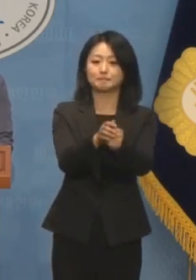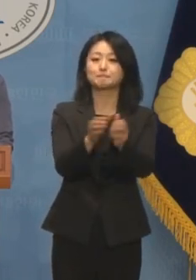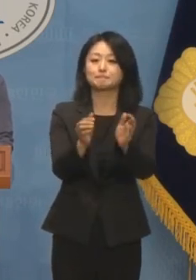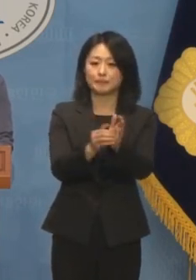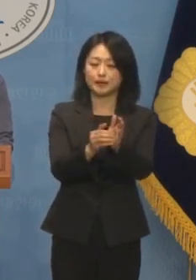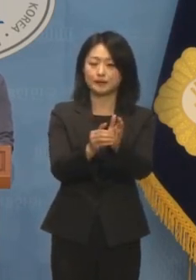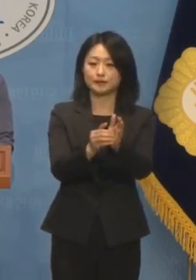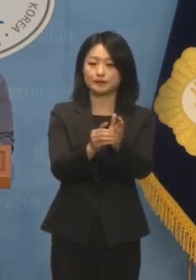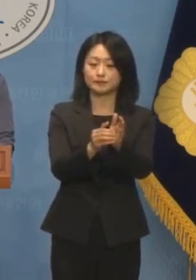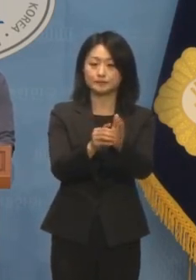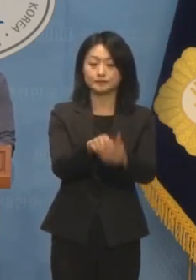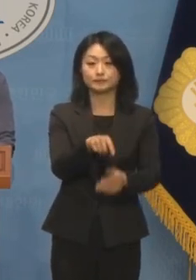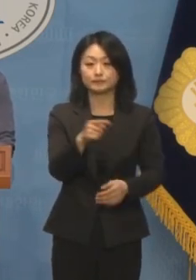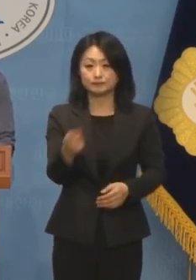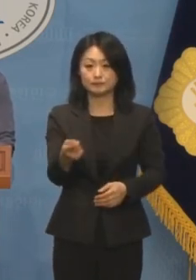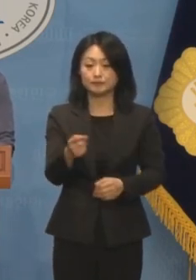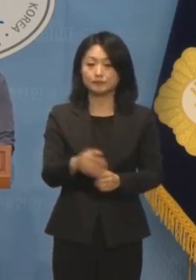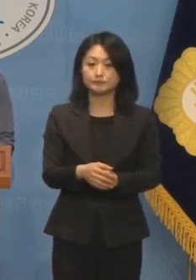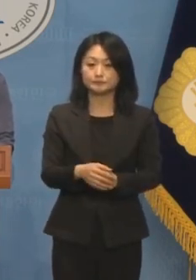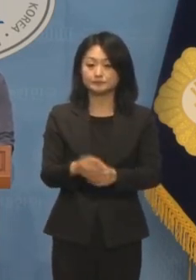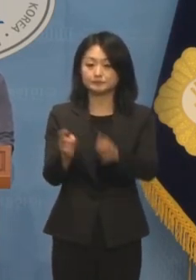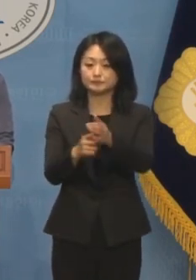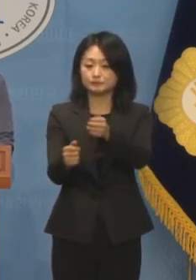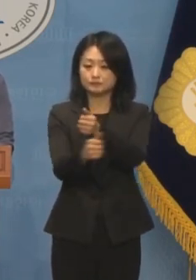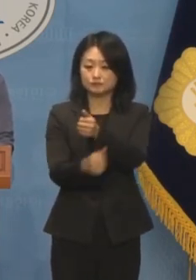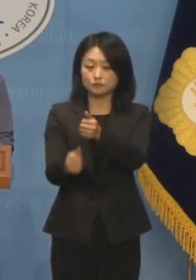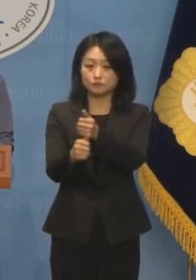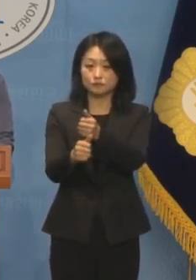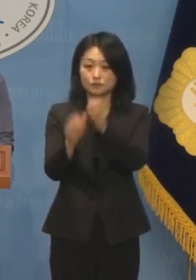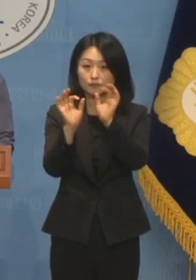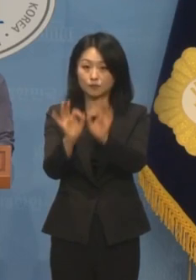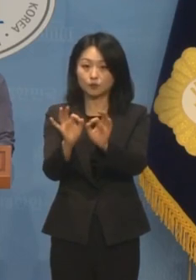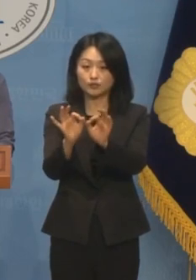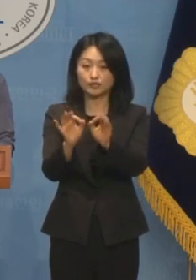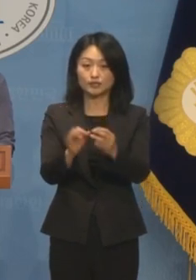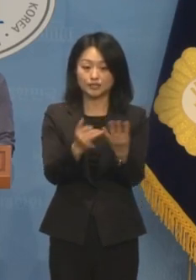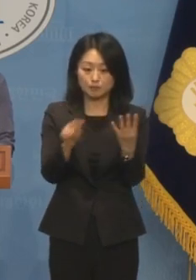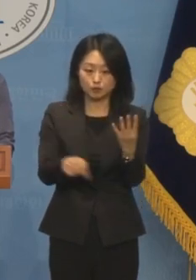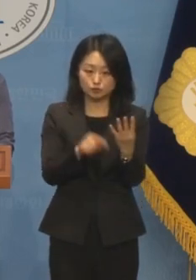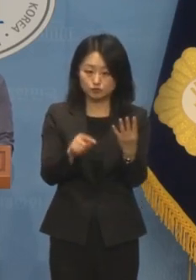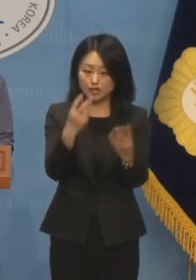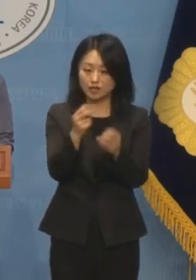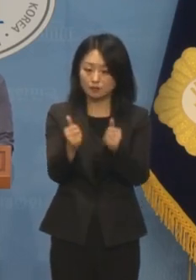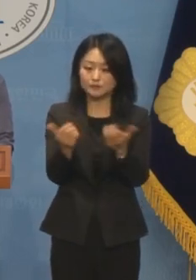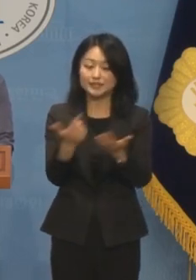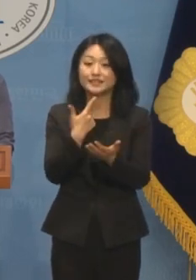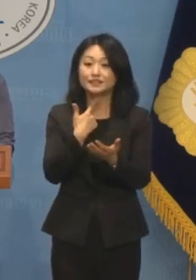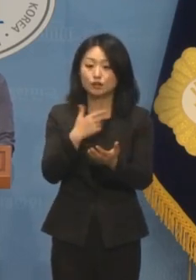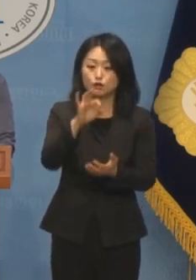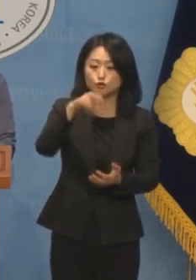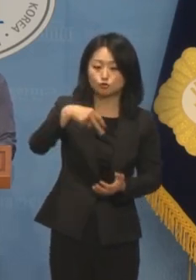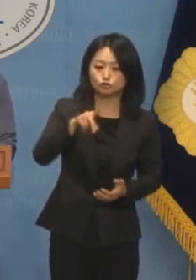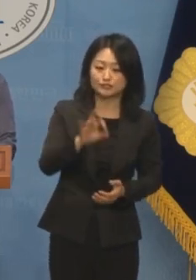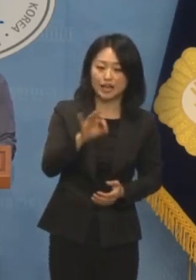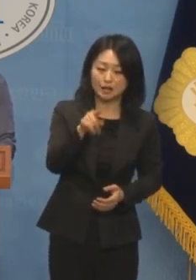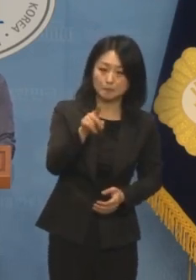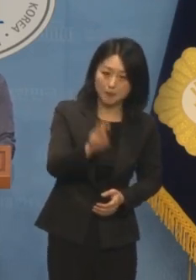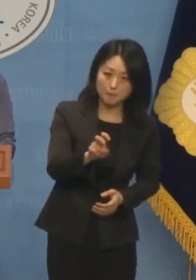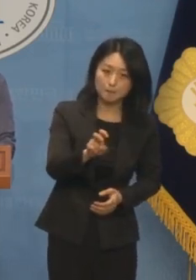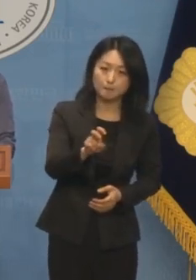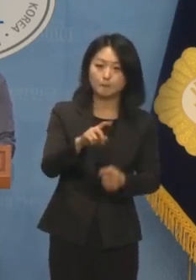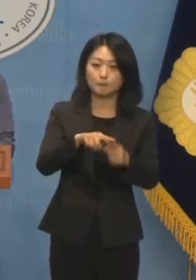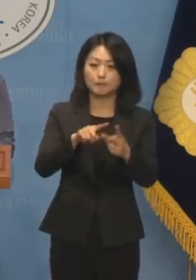내정되었습니다. 지명직 비대위원 중에서도 4명 중 검찰 출신인 유상범 의원을